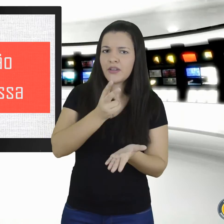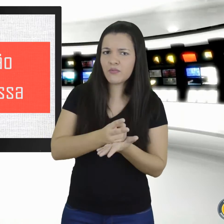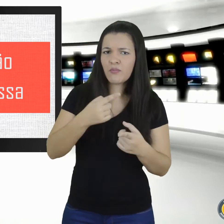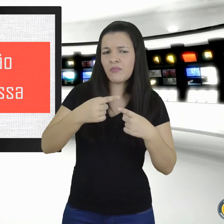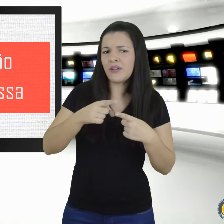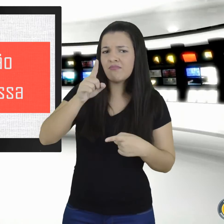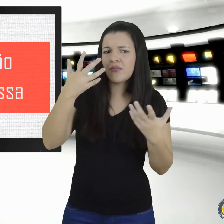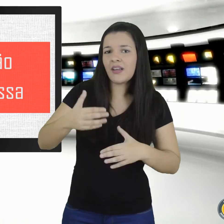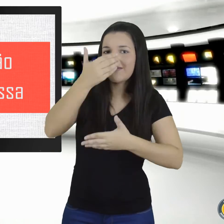rotina.